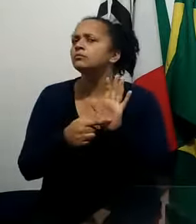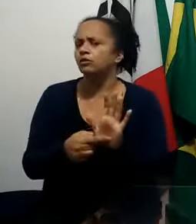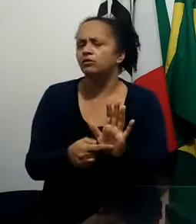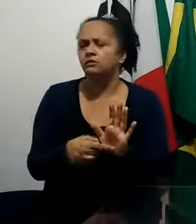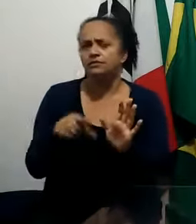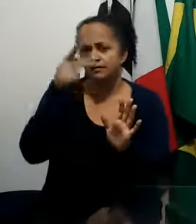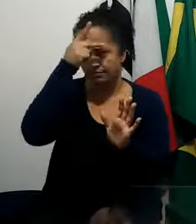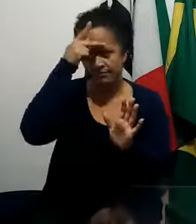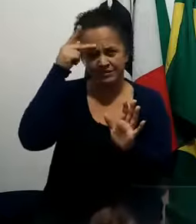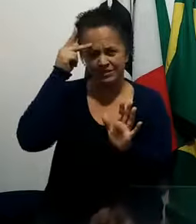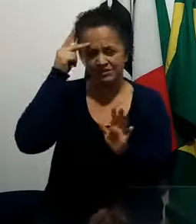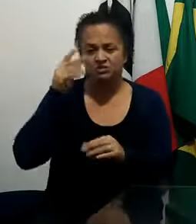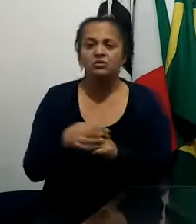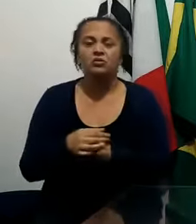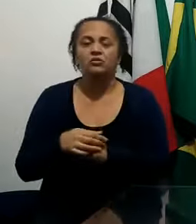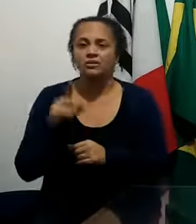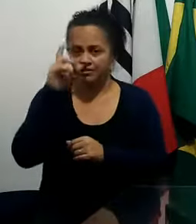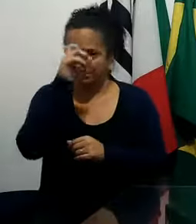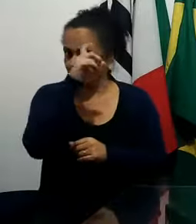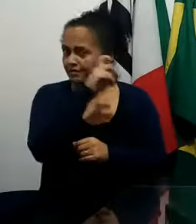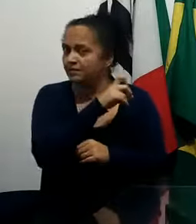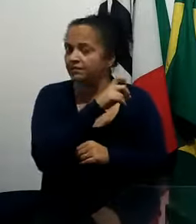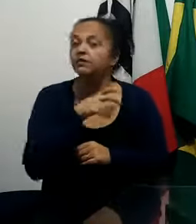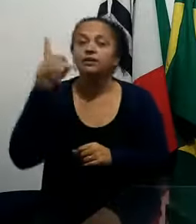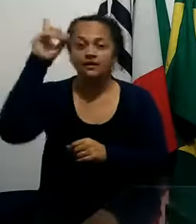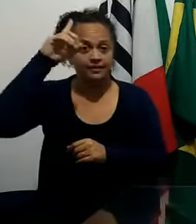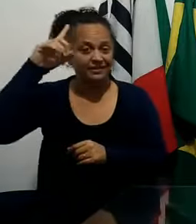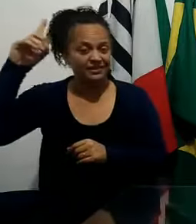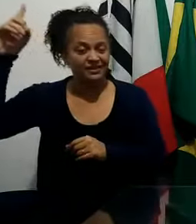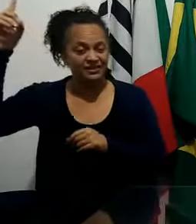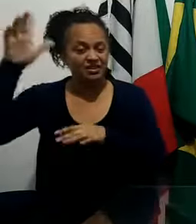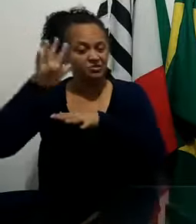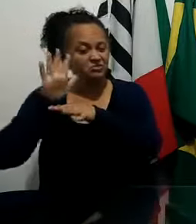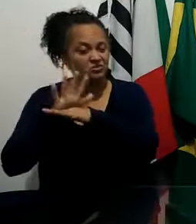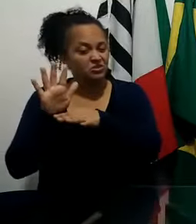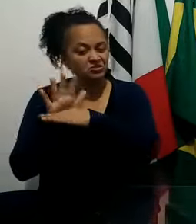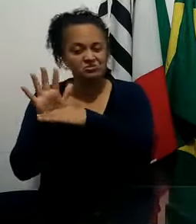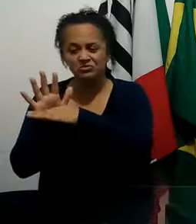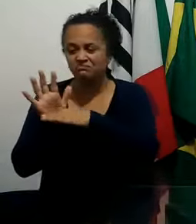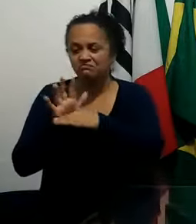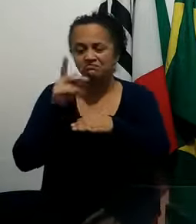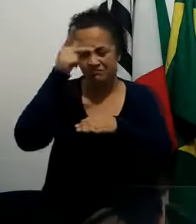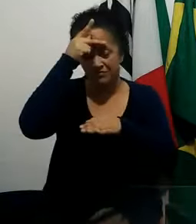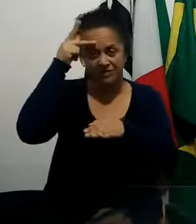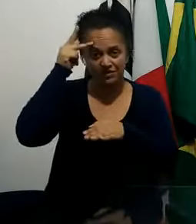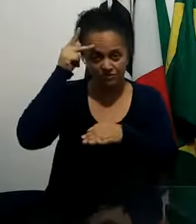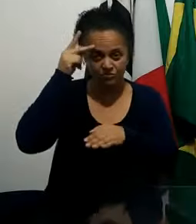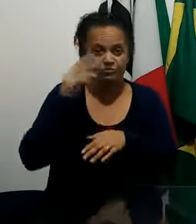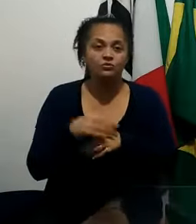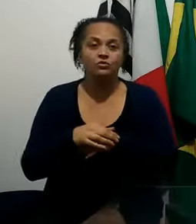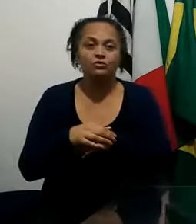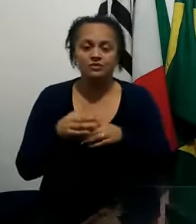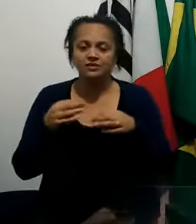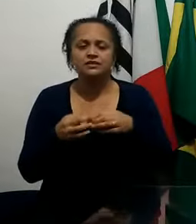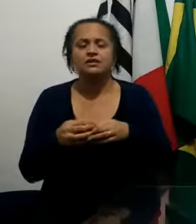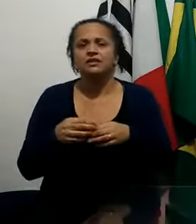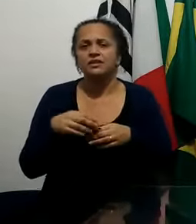Israel. É um tratamento de Deus com Israel e um julgamento para os ímpios. A